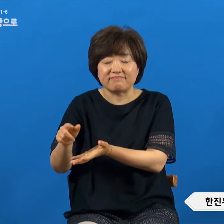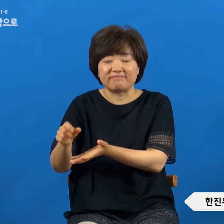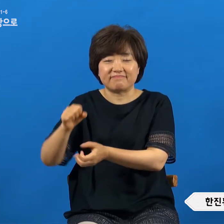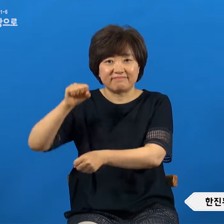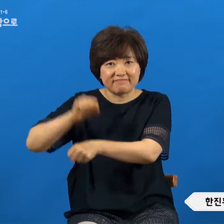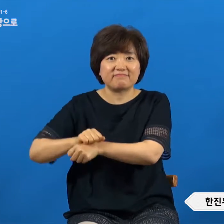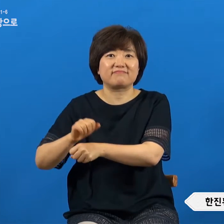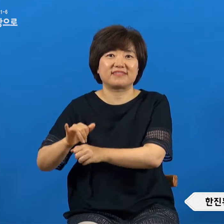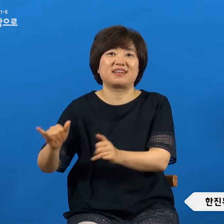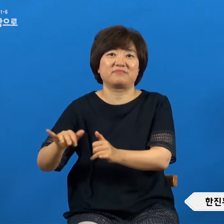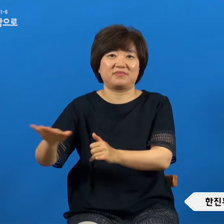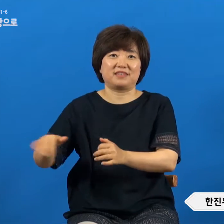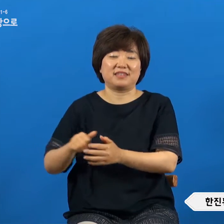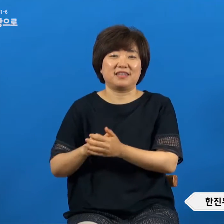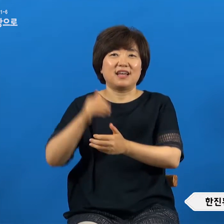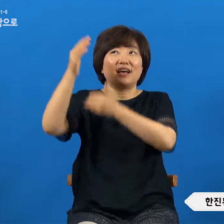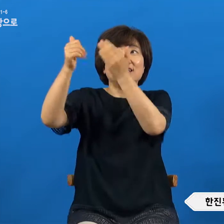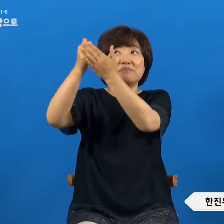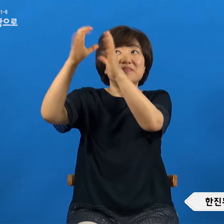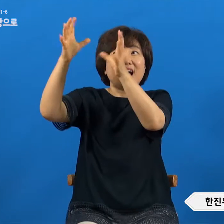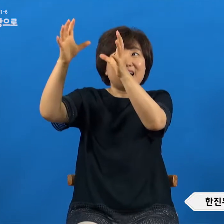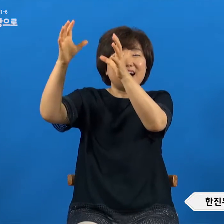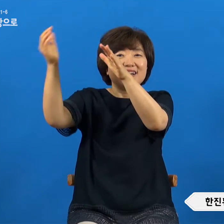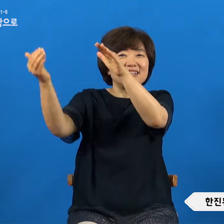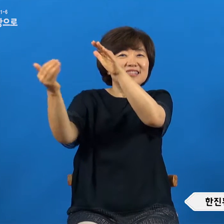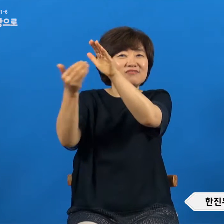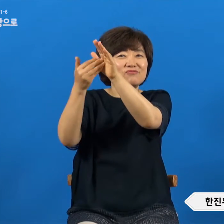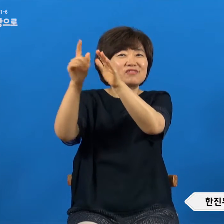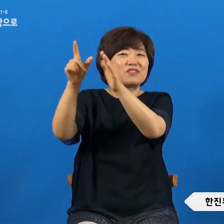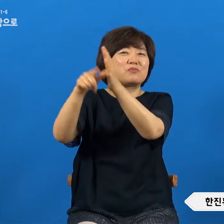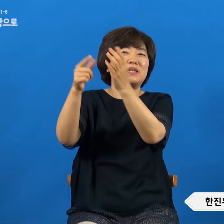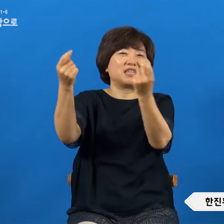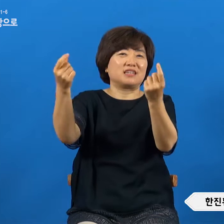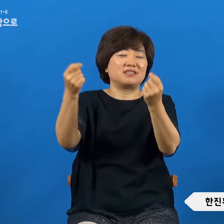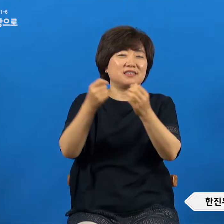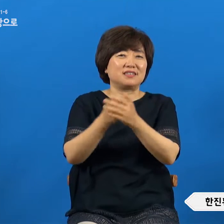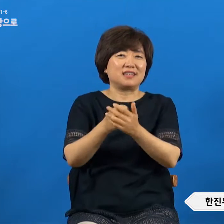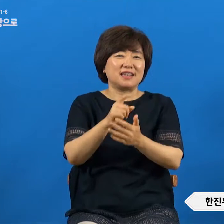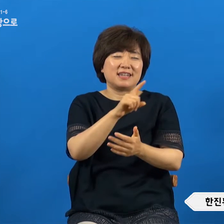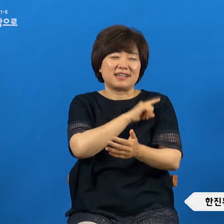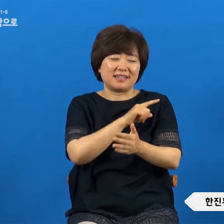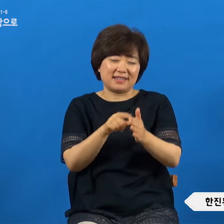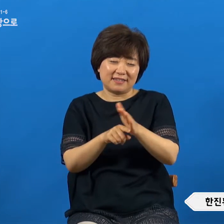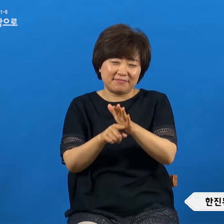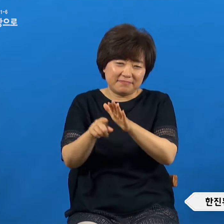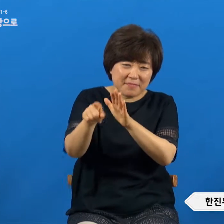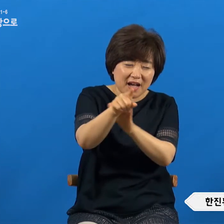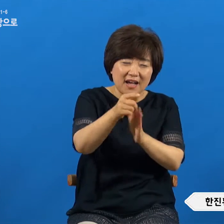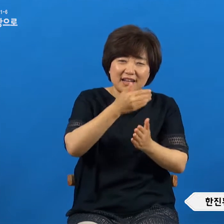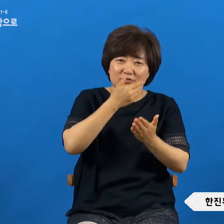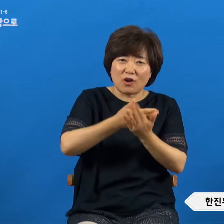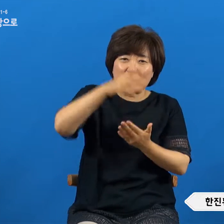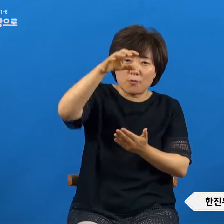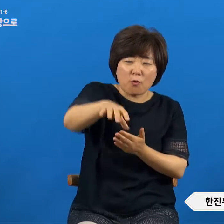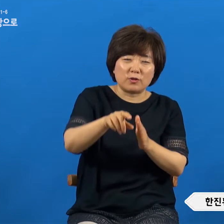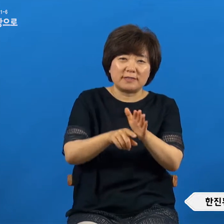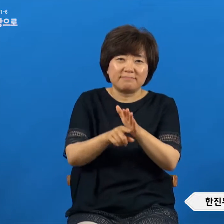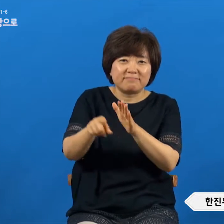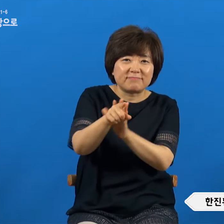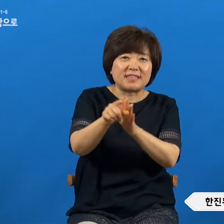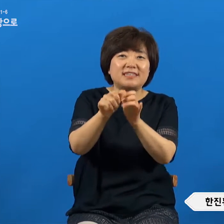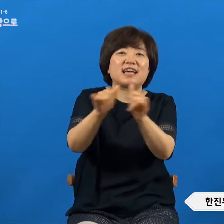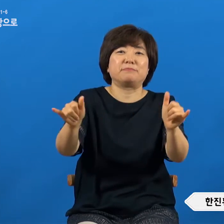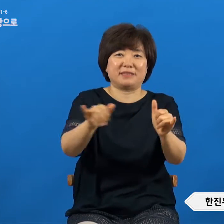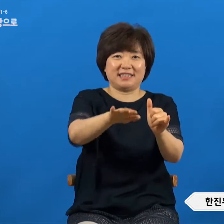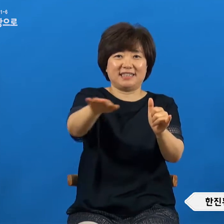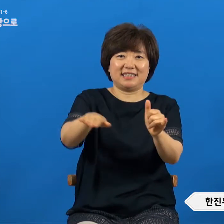하나님 나라에서도 마찬가지입니다. 하나님 나라의 최전방으로 나아가는 사람들이 바로 이 시대를